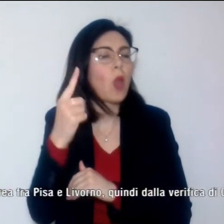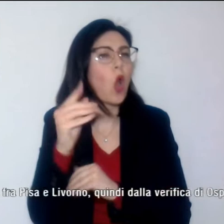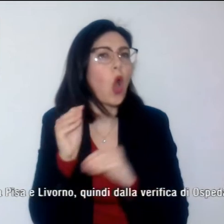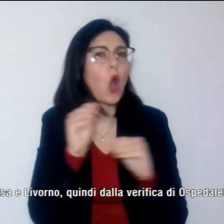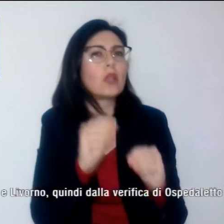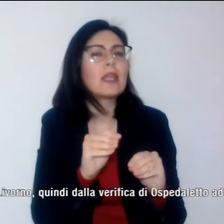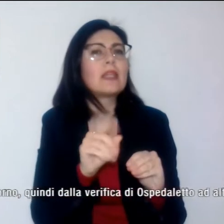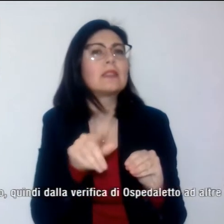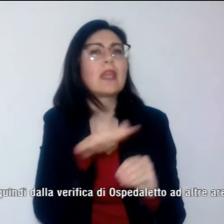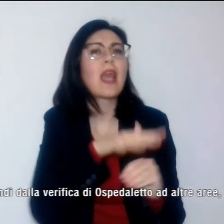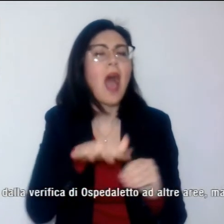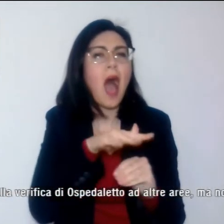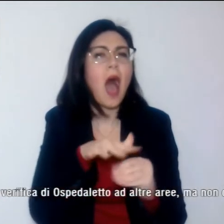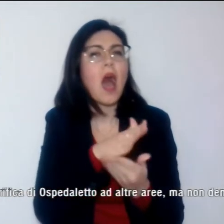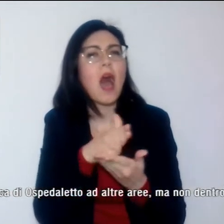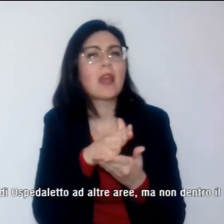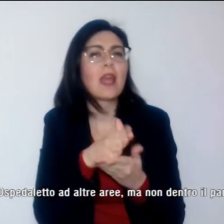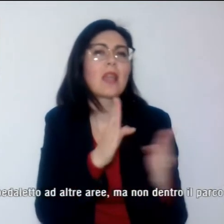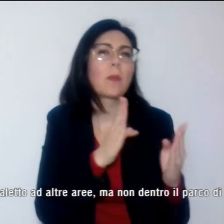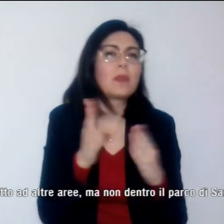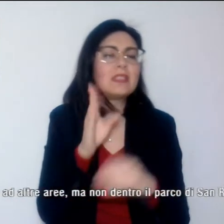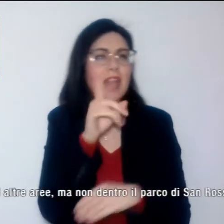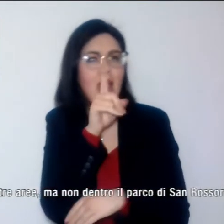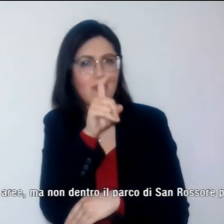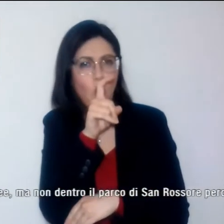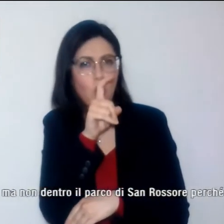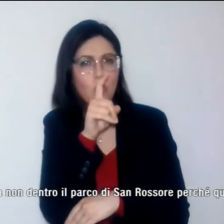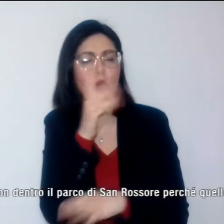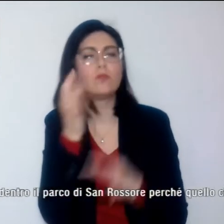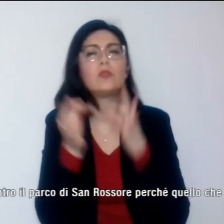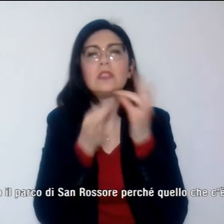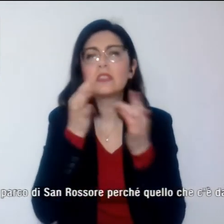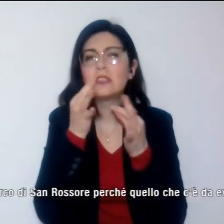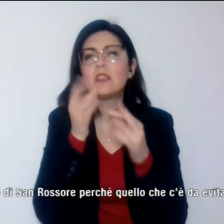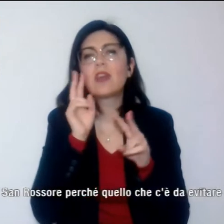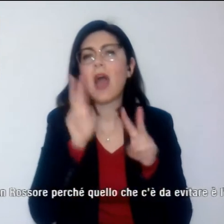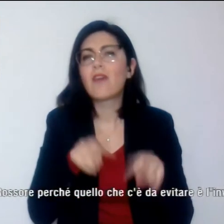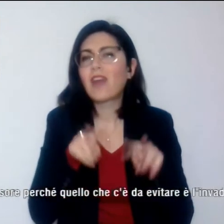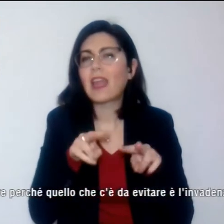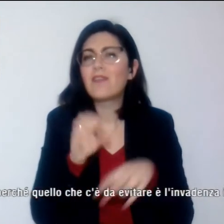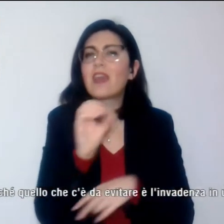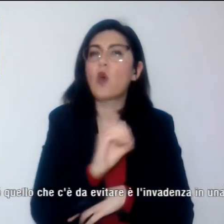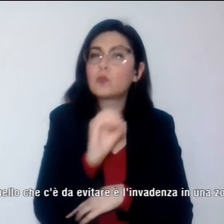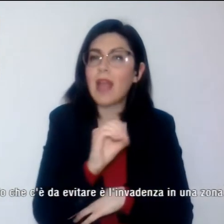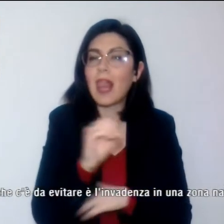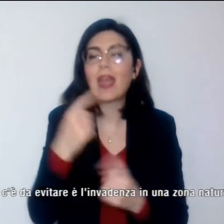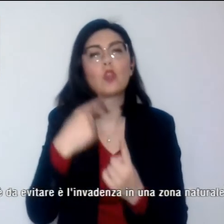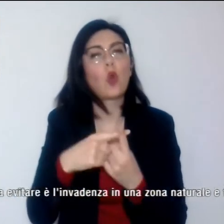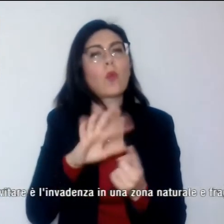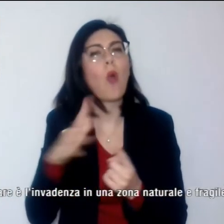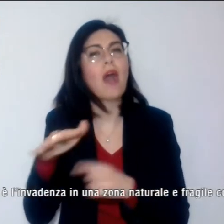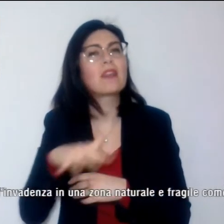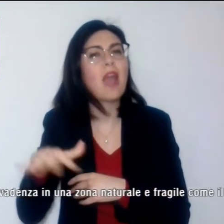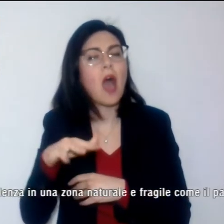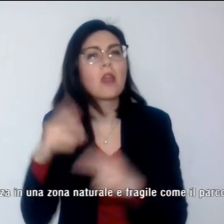nell'area tra pisa e livorno quindi dalla verifica di ospedaletto ed altre aree ma non dentro il